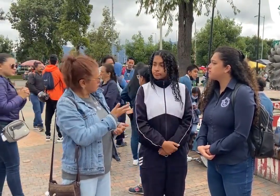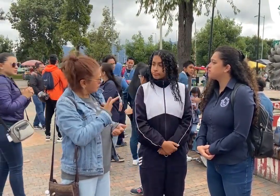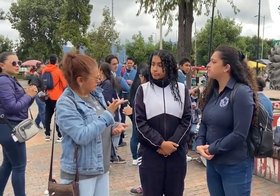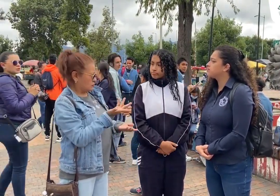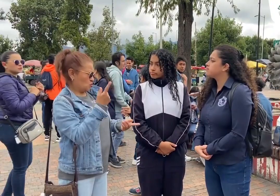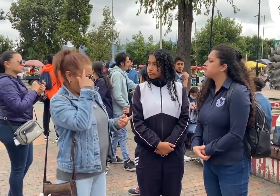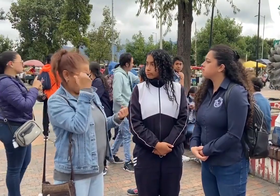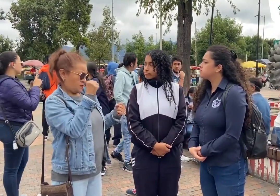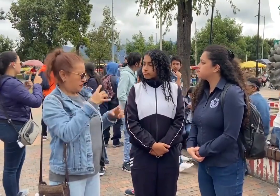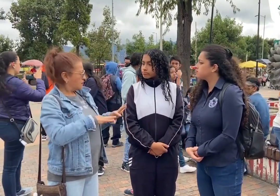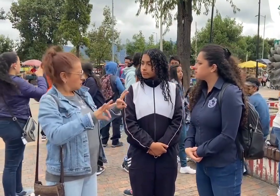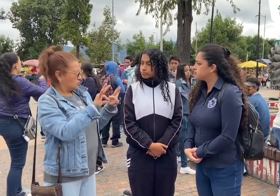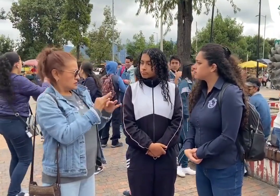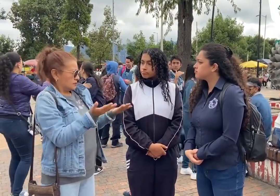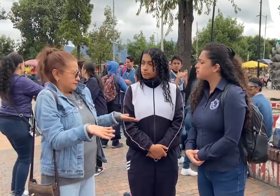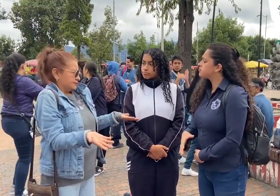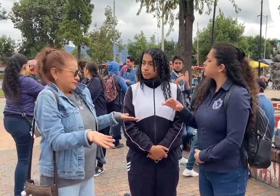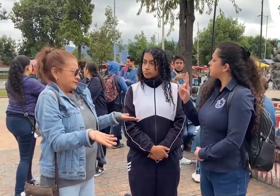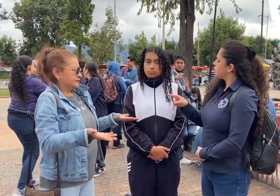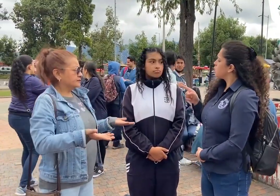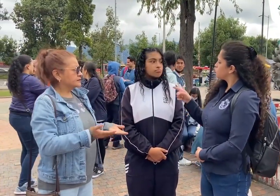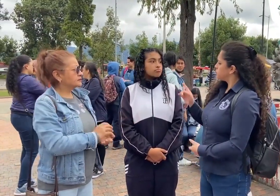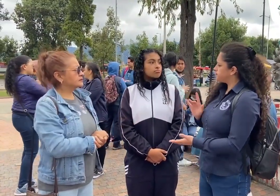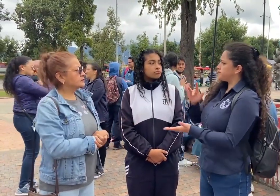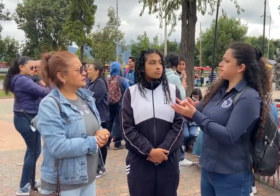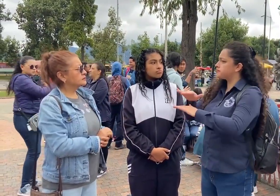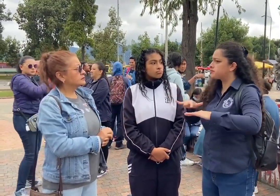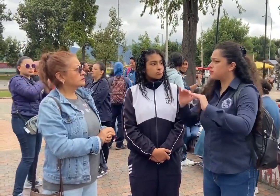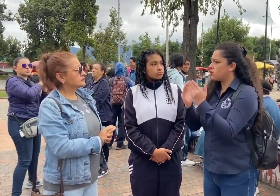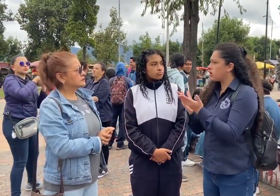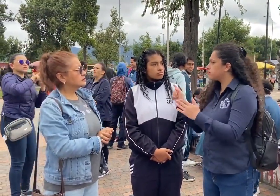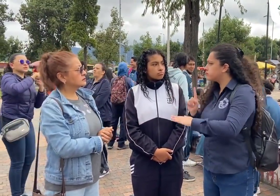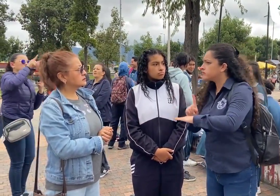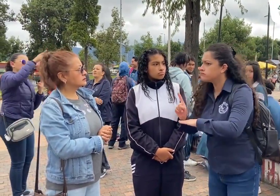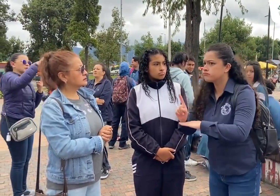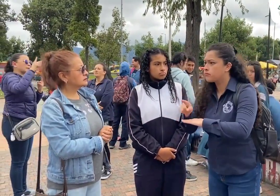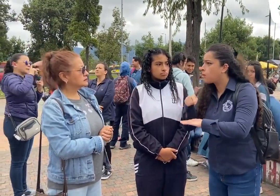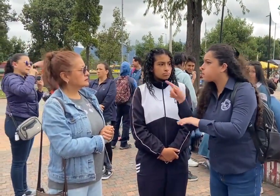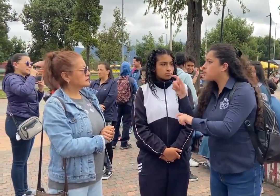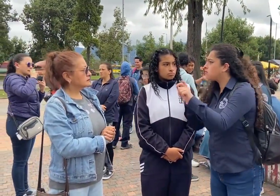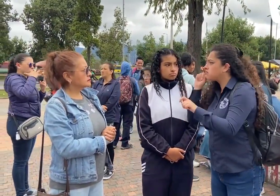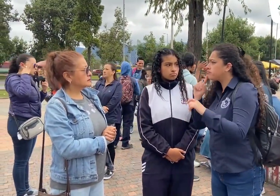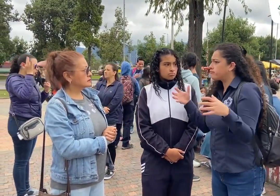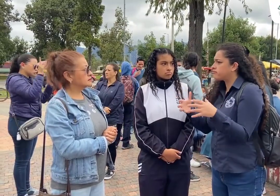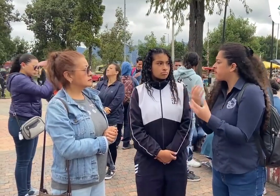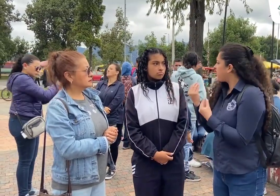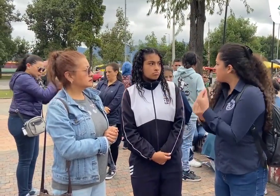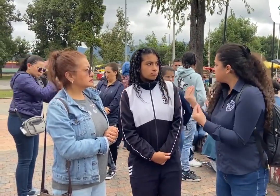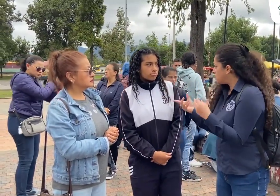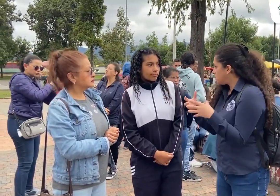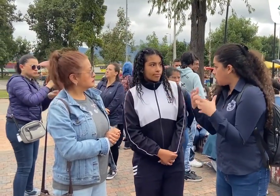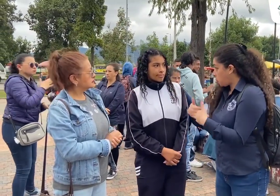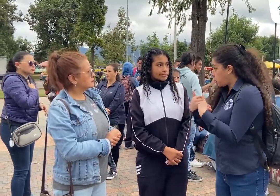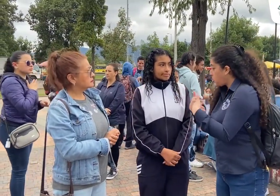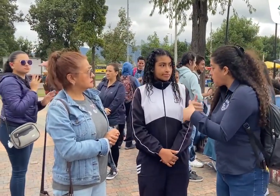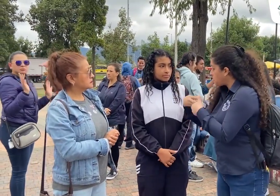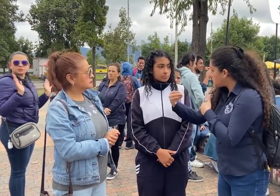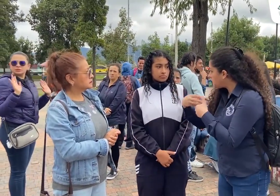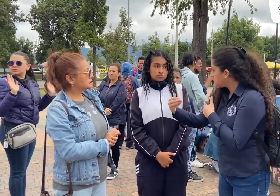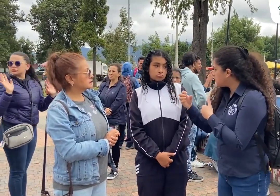contaron con el servicio de interpretación en la institución y esto es muy importante. Entonces, cuando tú ingresas a la institución, ¿qué